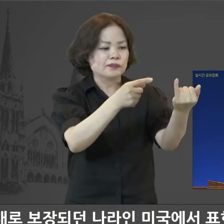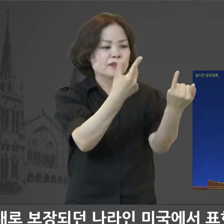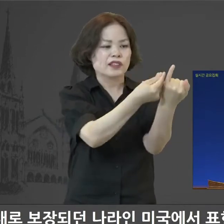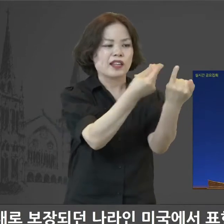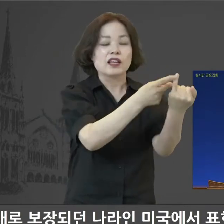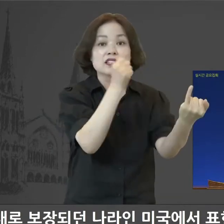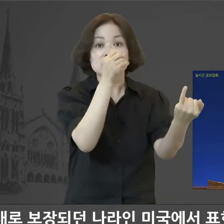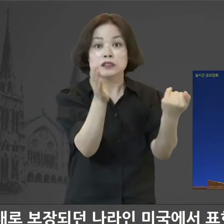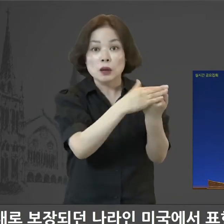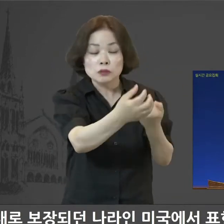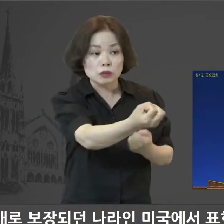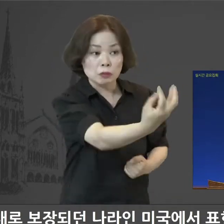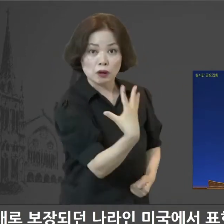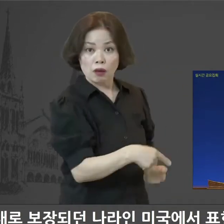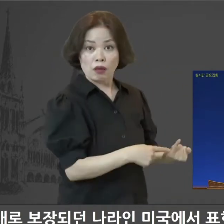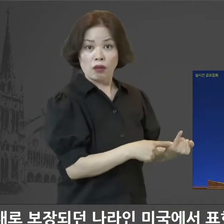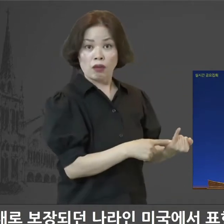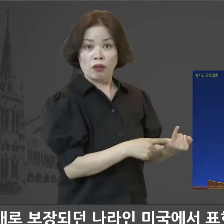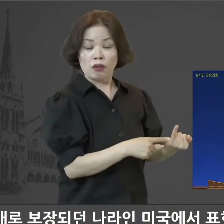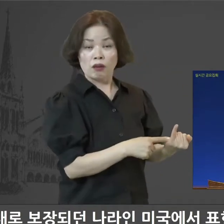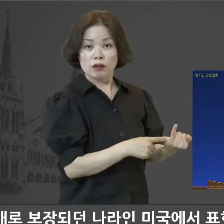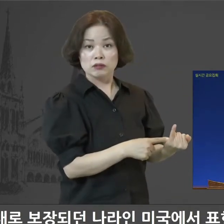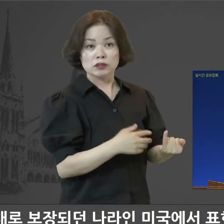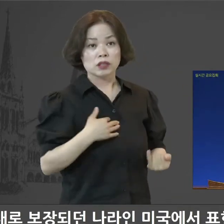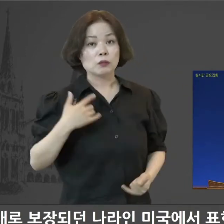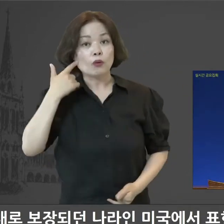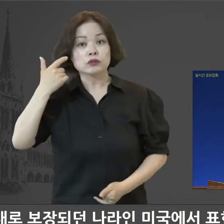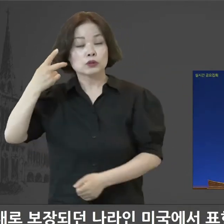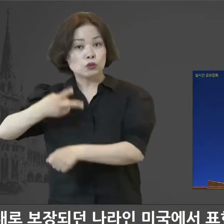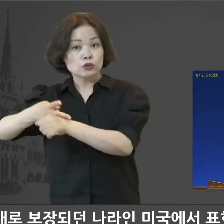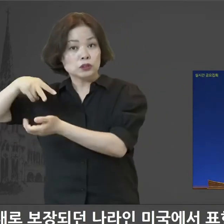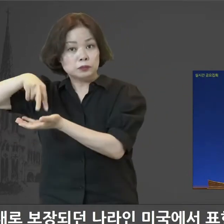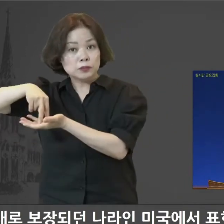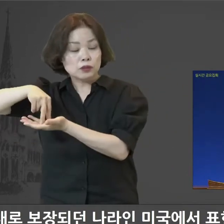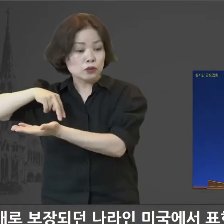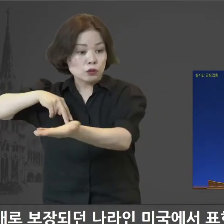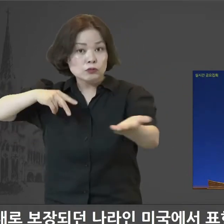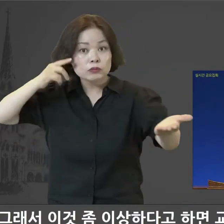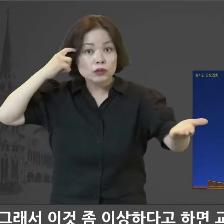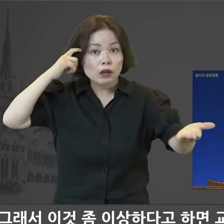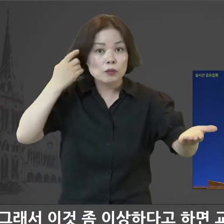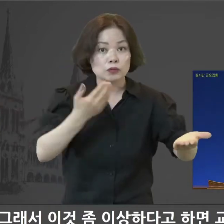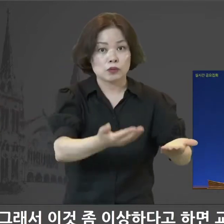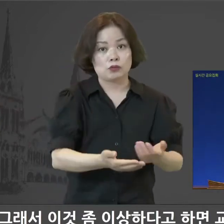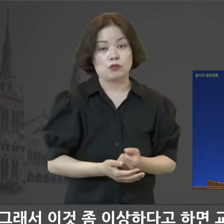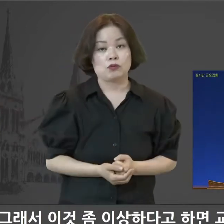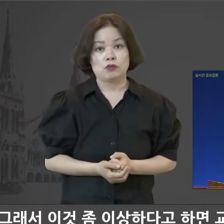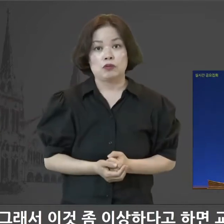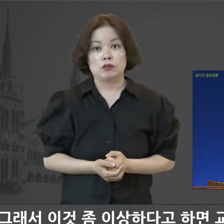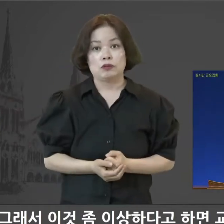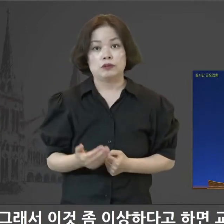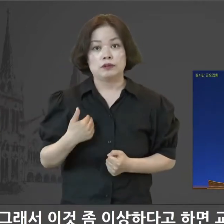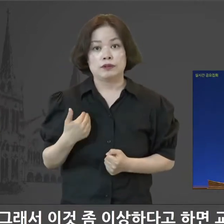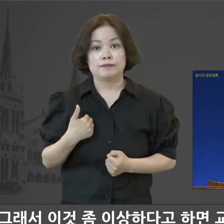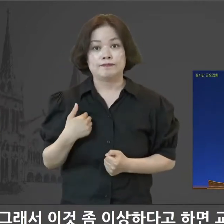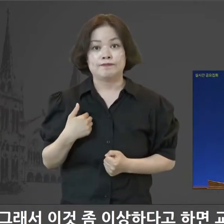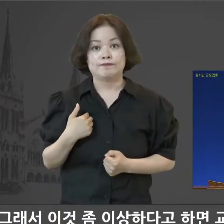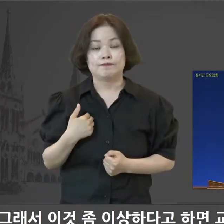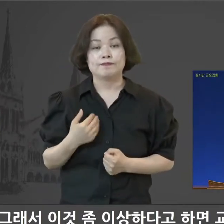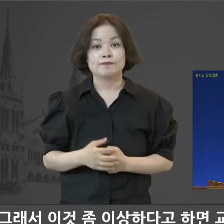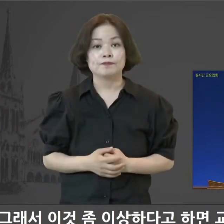그러니까 저는 그렇게 생각해요. 여러분 잘 생각해 보세요. 제가